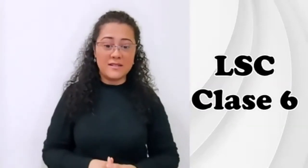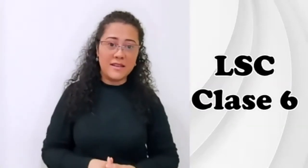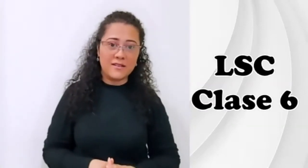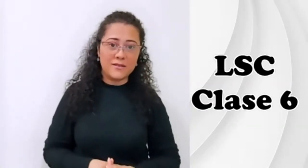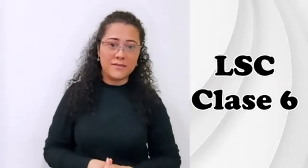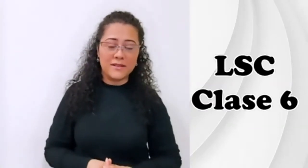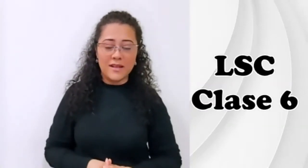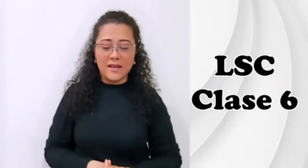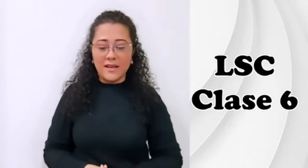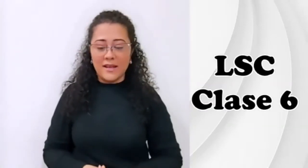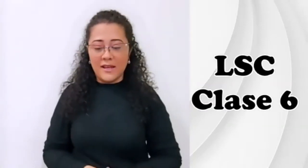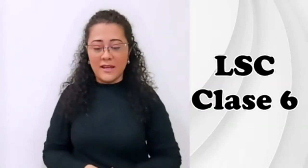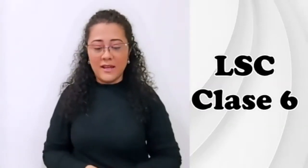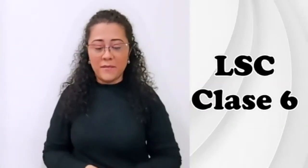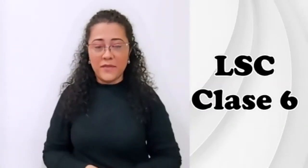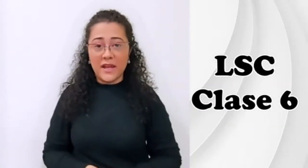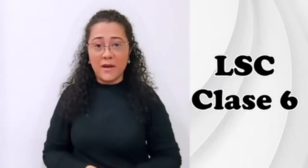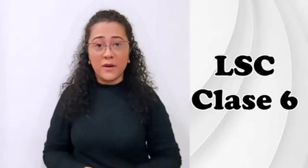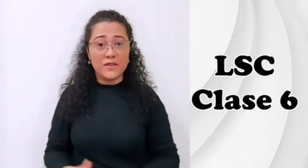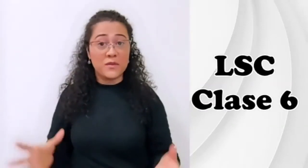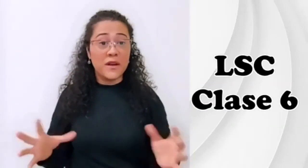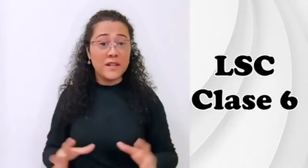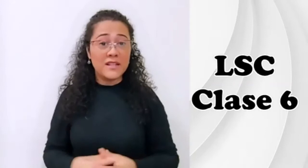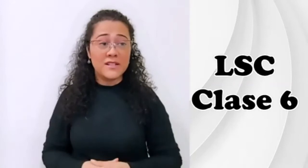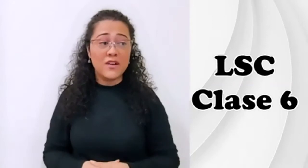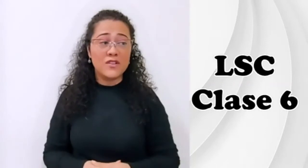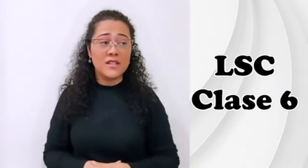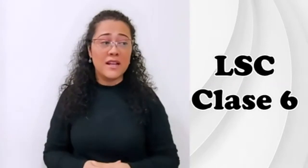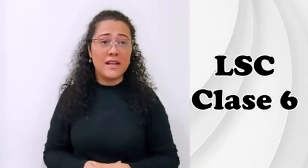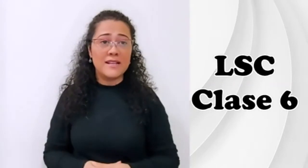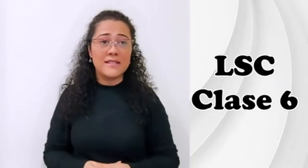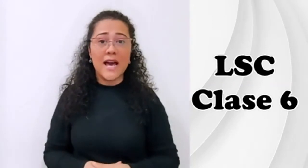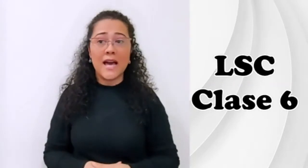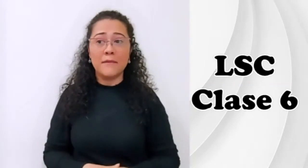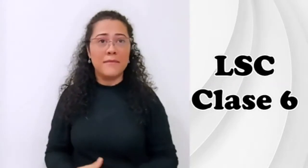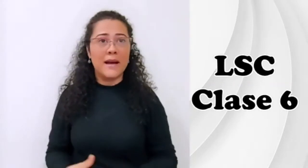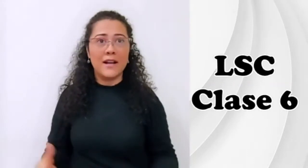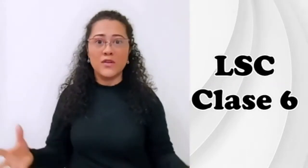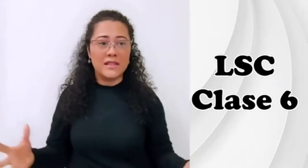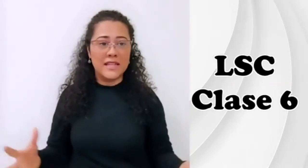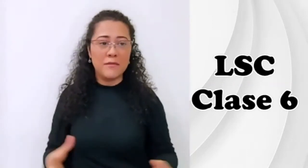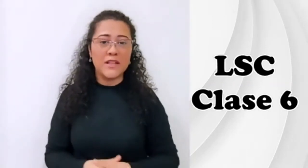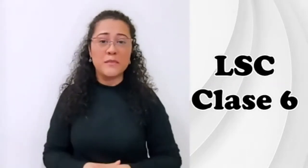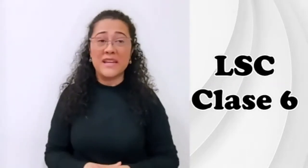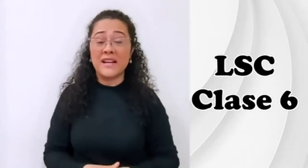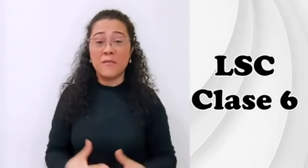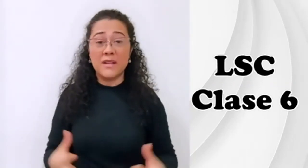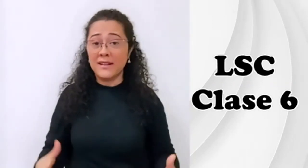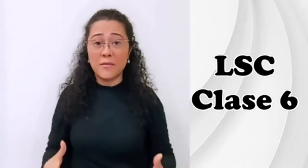diciendo. Y bueno, es una bendición si en la iglesia hay varios intérpretes, porque realmente interpretar